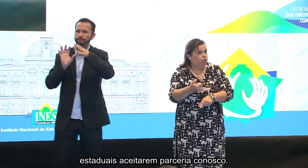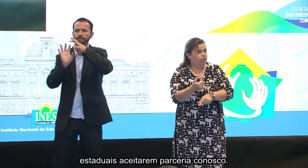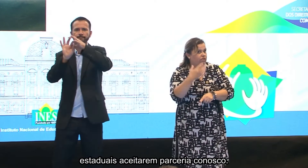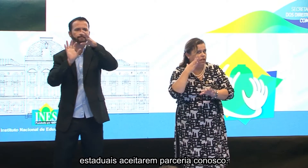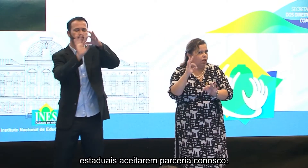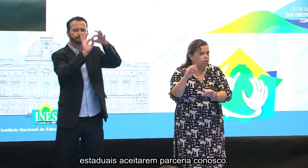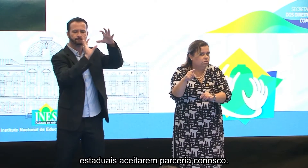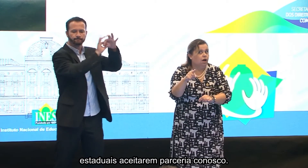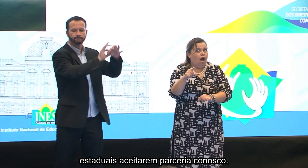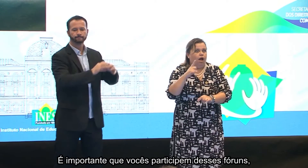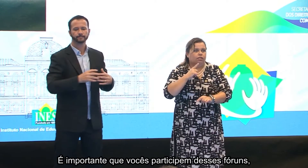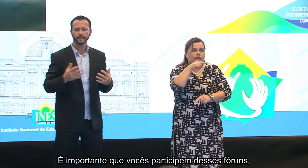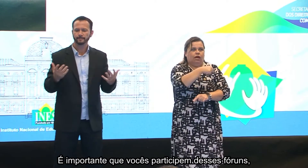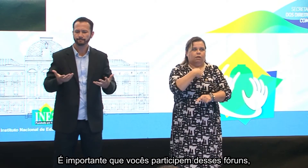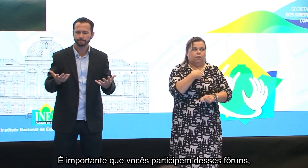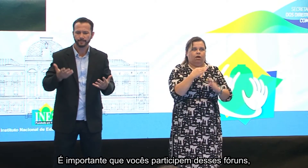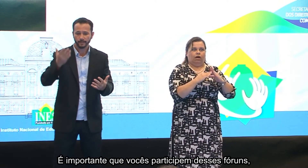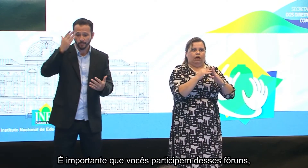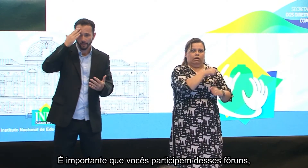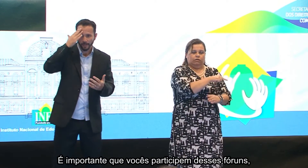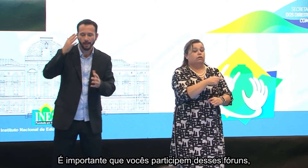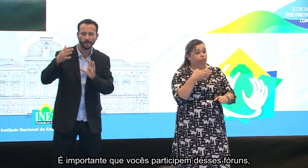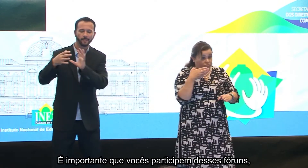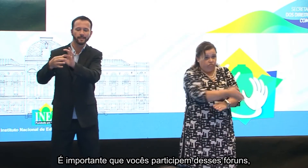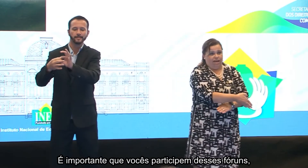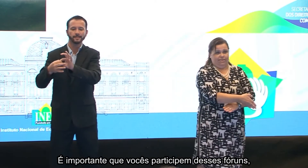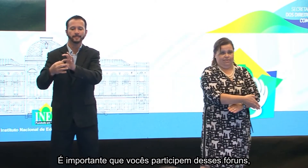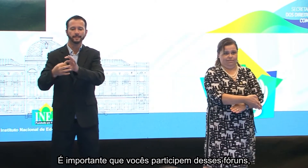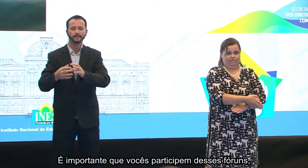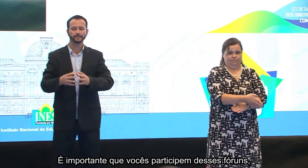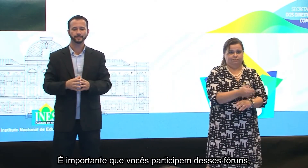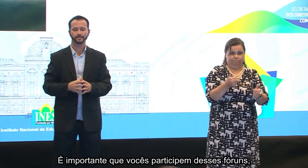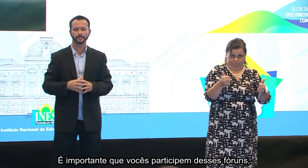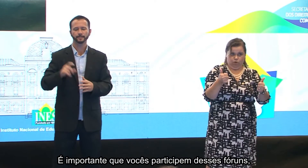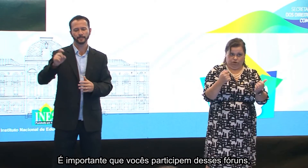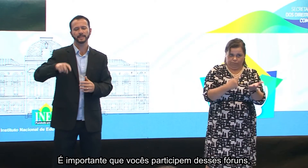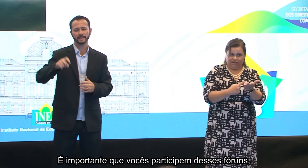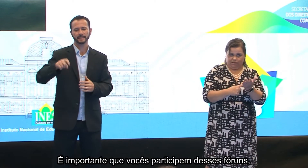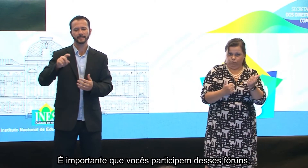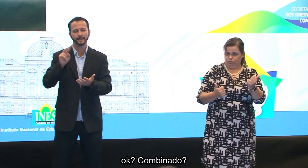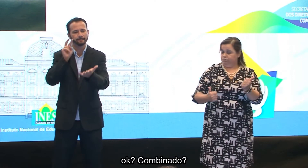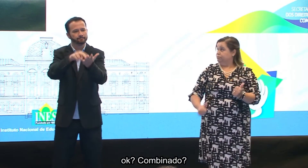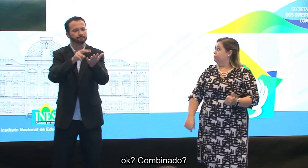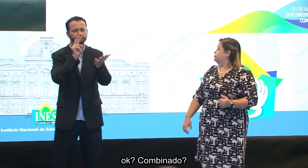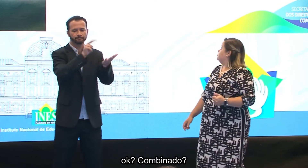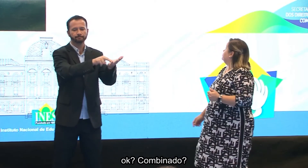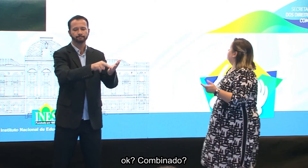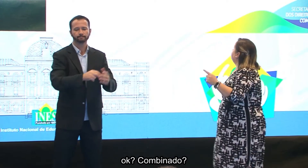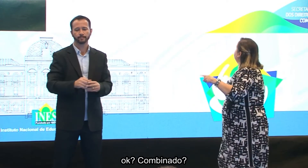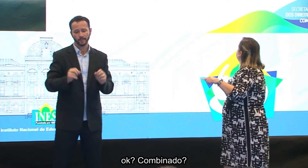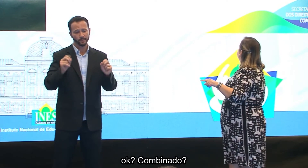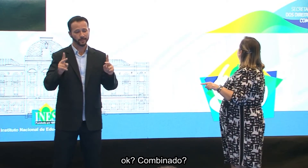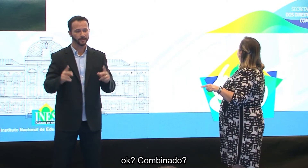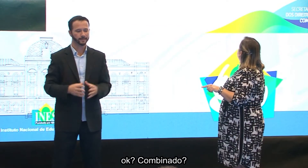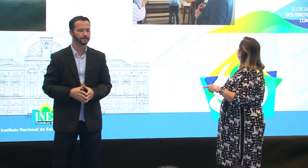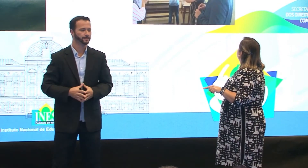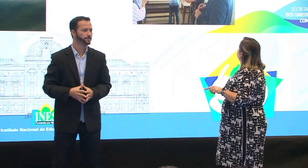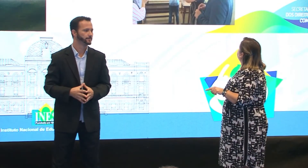parceria conosco, nós estaremos. E é importante que vocês participem desses fóruns, ok? Combinado?